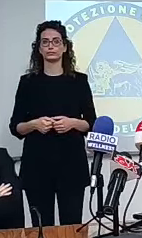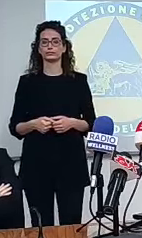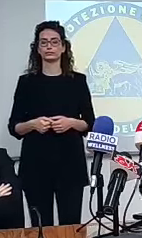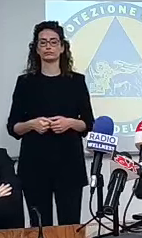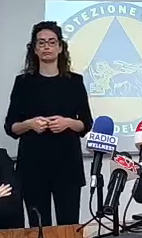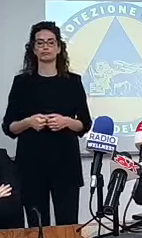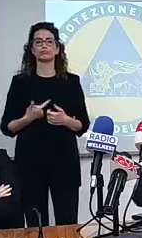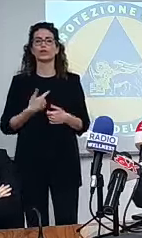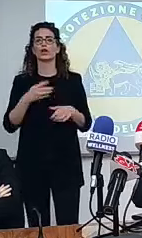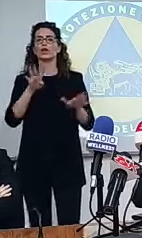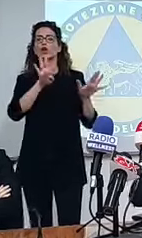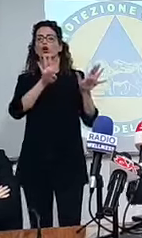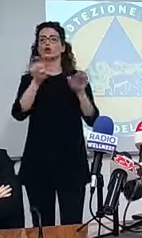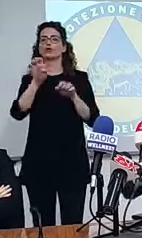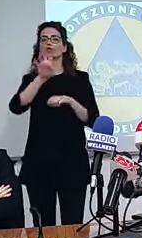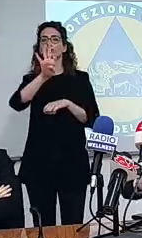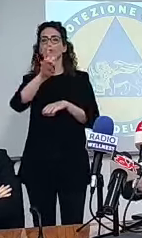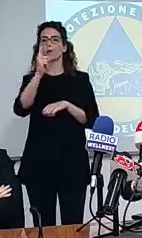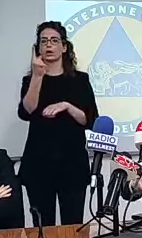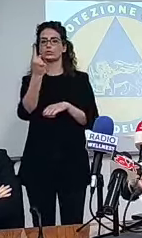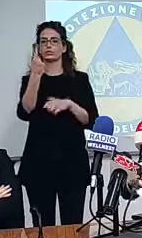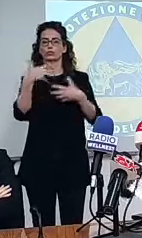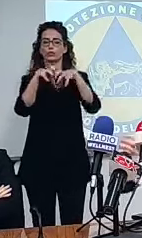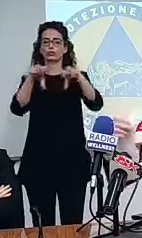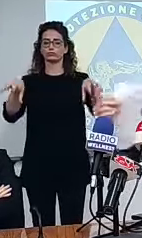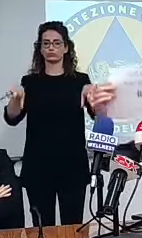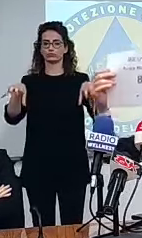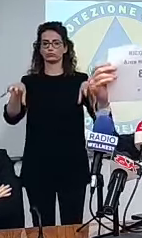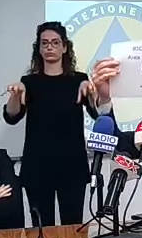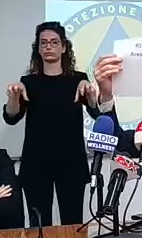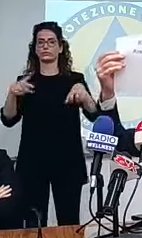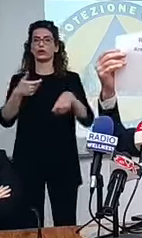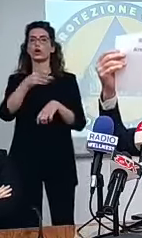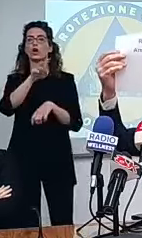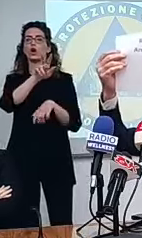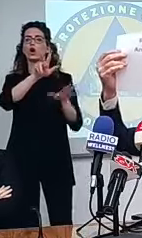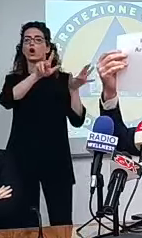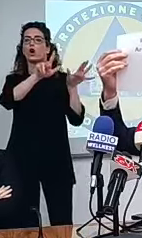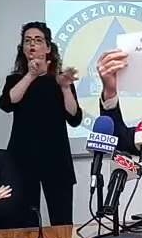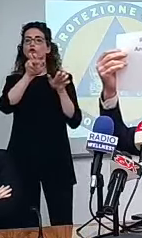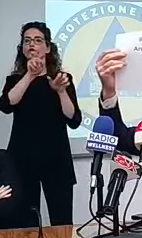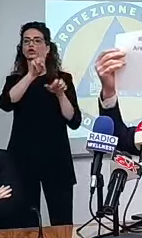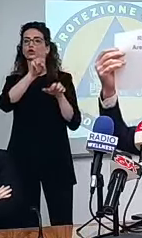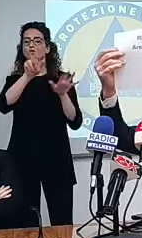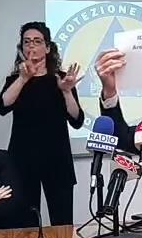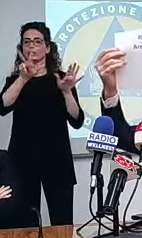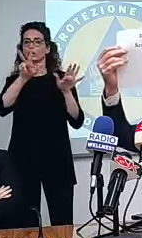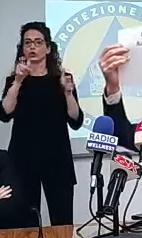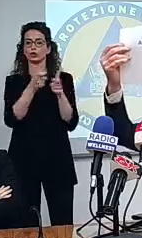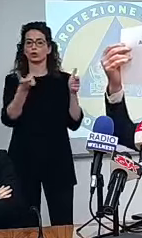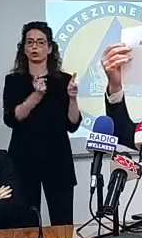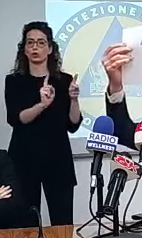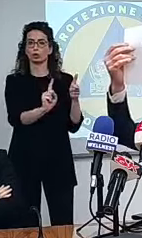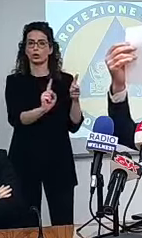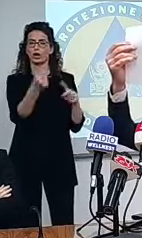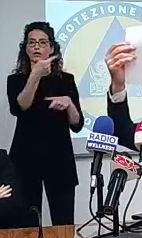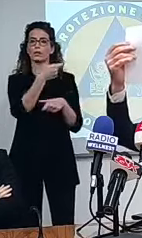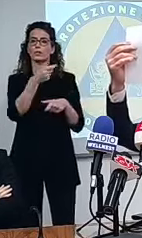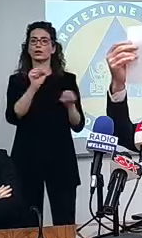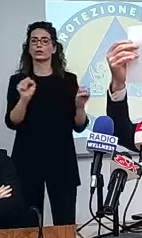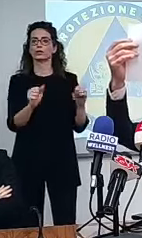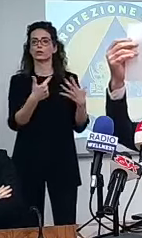e questi 941 sono così distribuiti, 828 in area non critica,